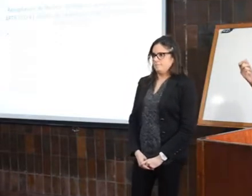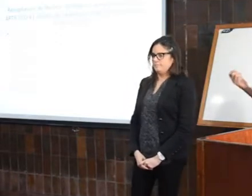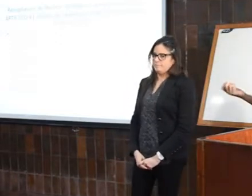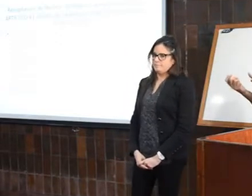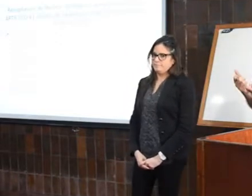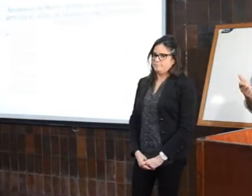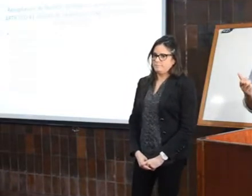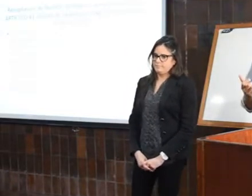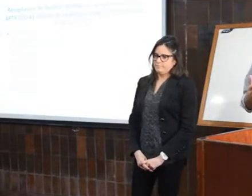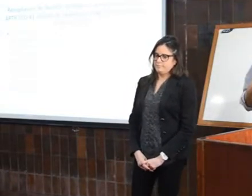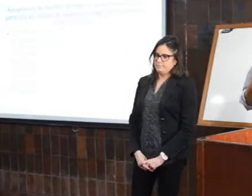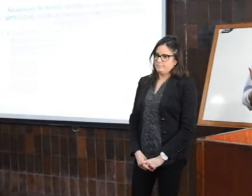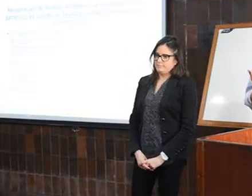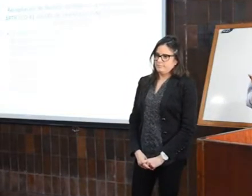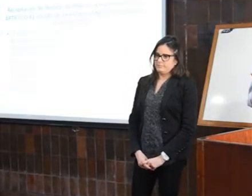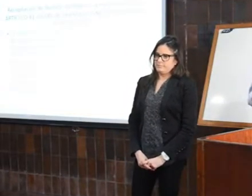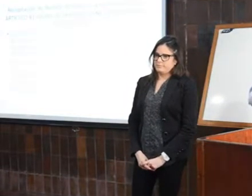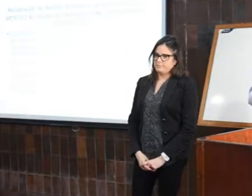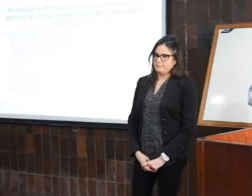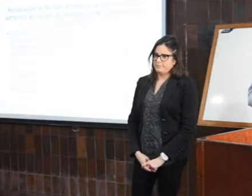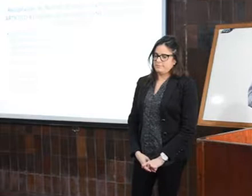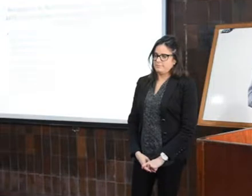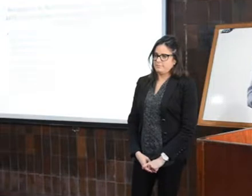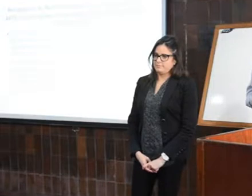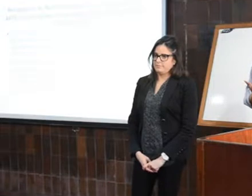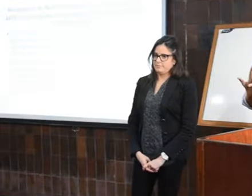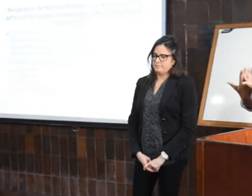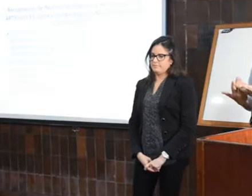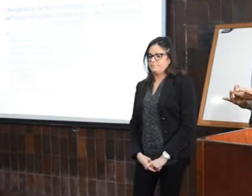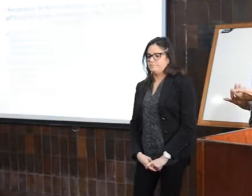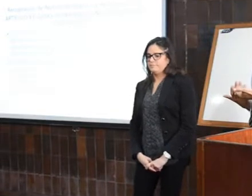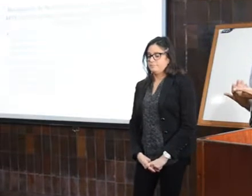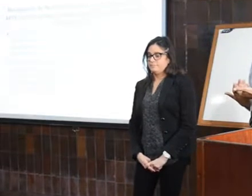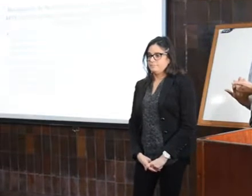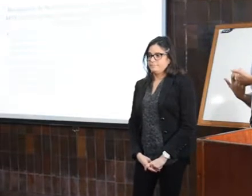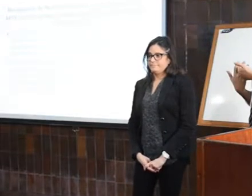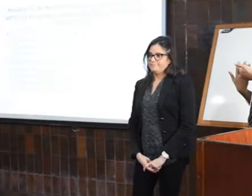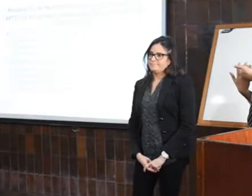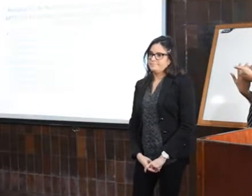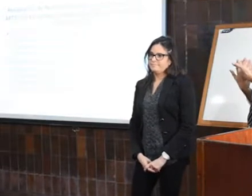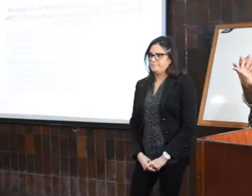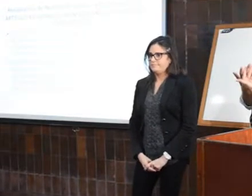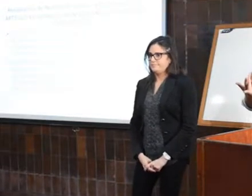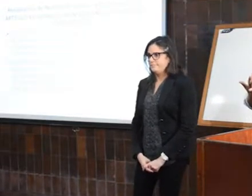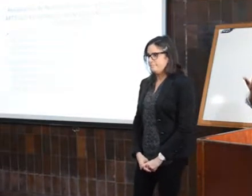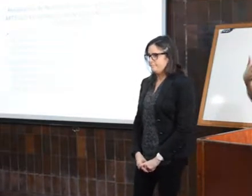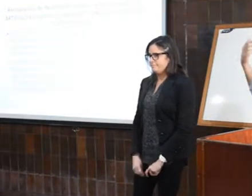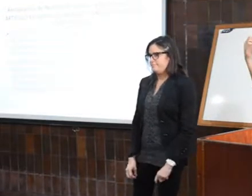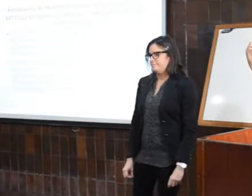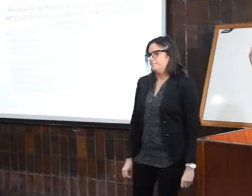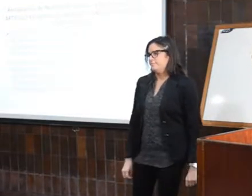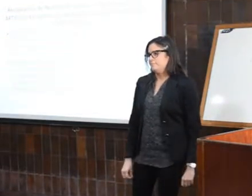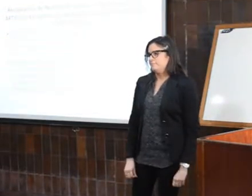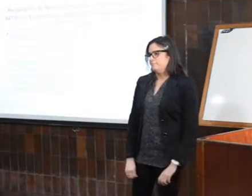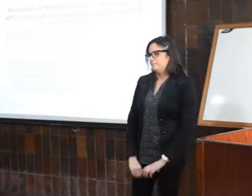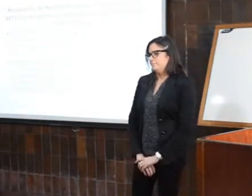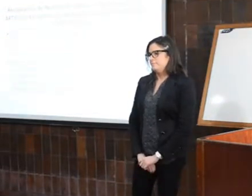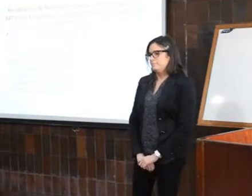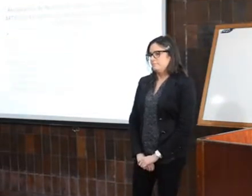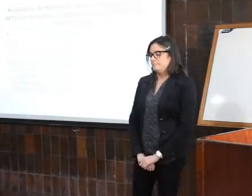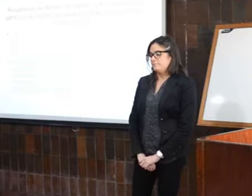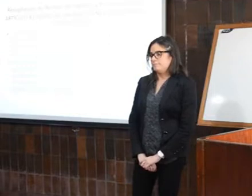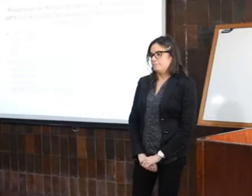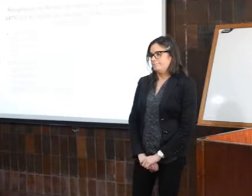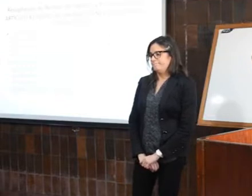veces eso sí lo puede analizar y tomar los riesgos ahora denuncia no